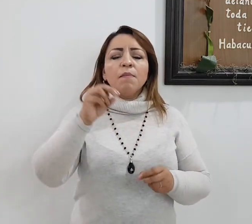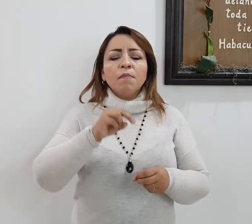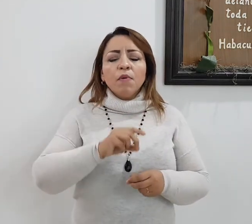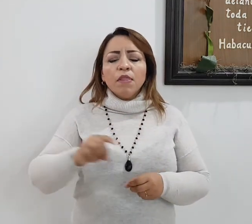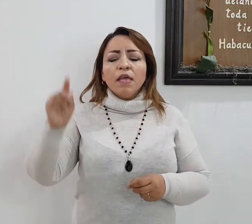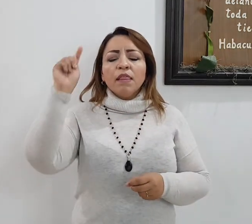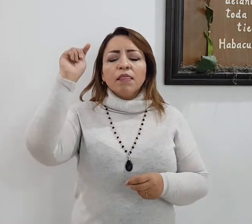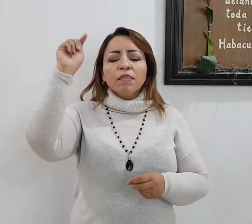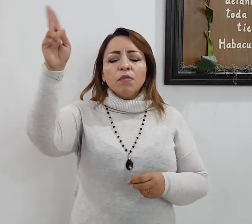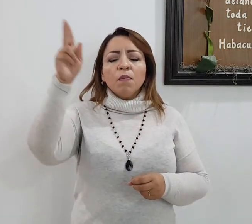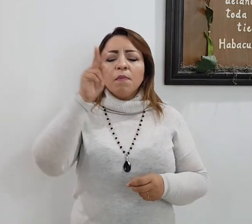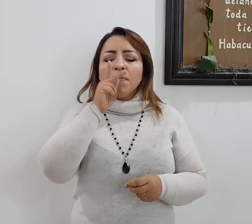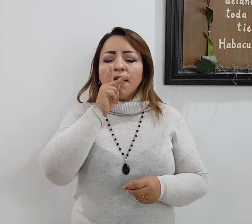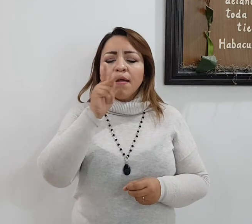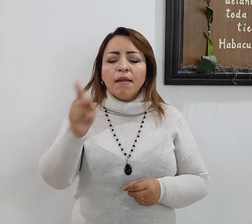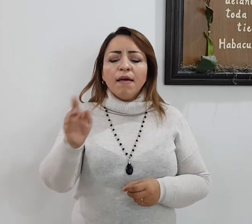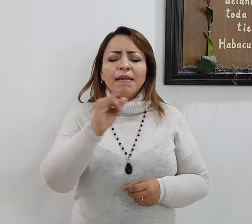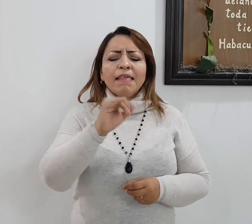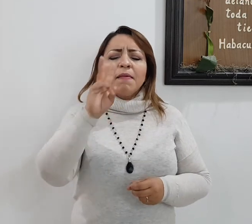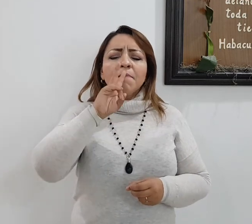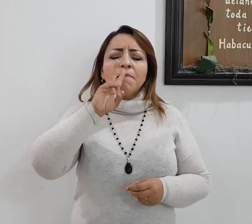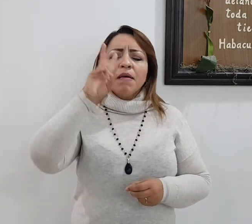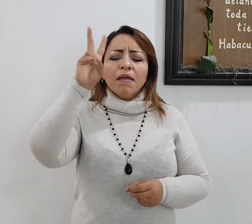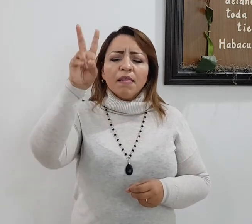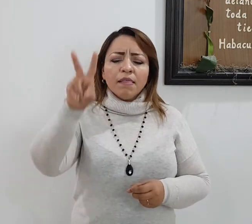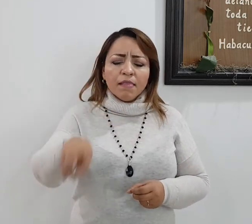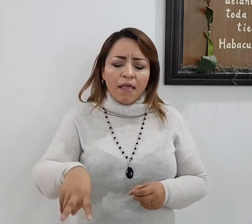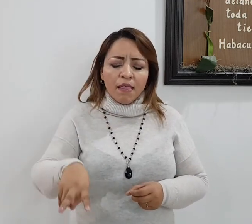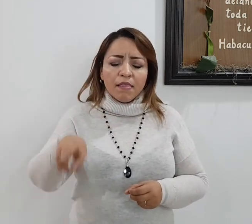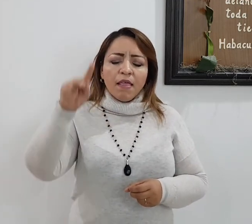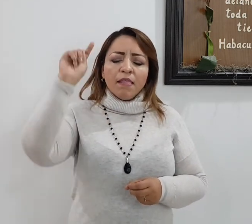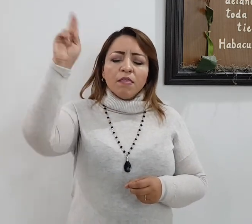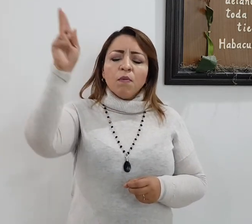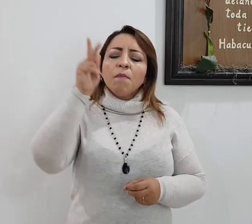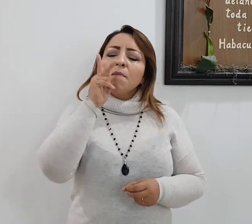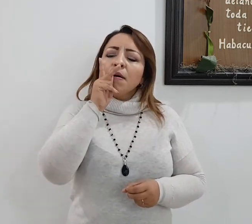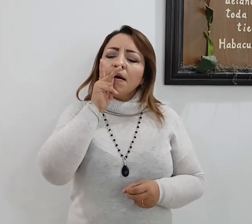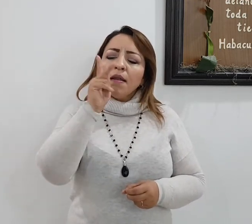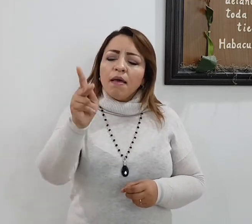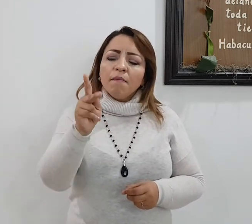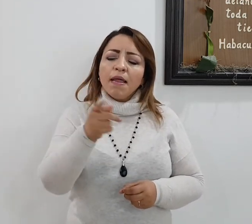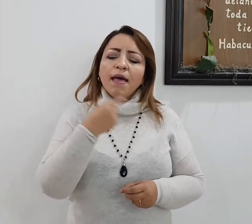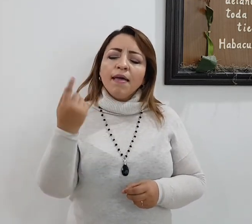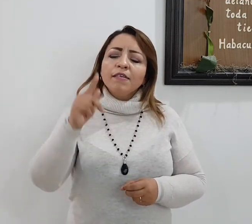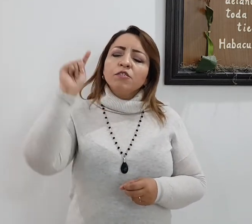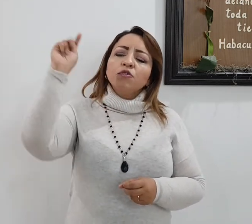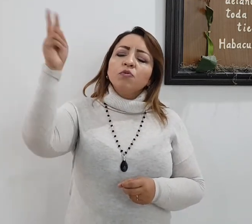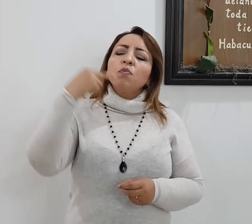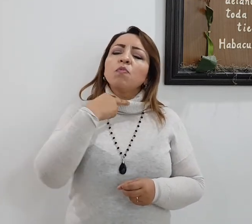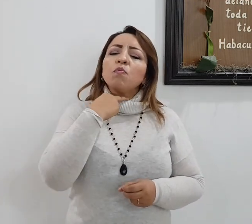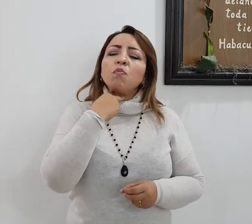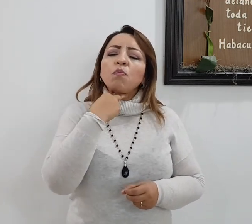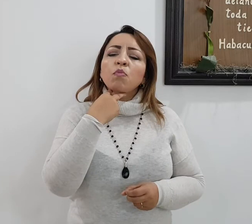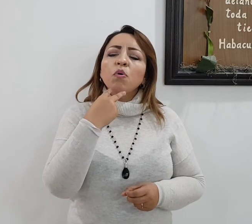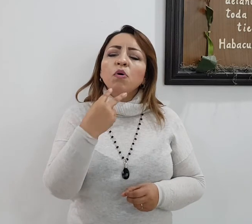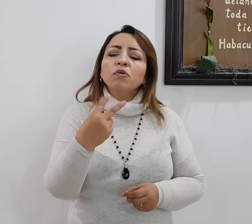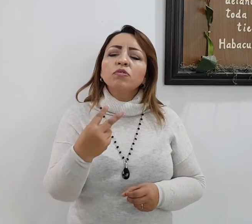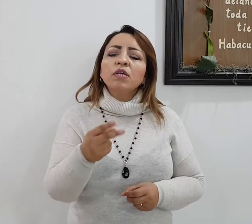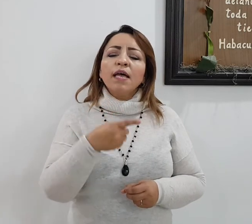Y Señor, ciertamente tu palabra es tu voz, es la